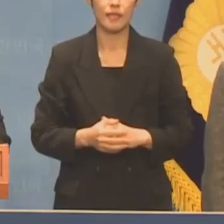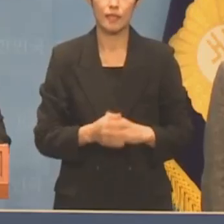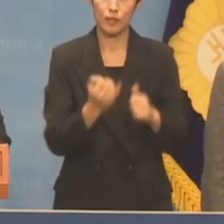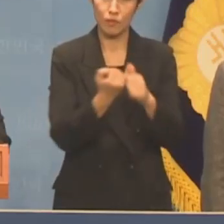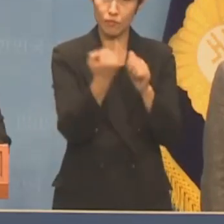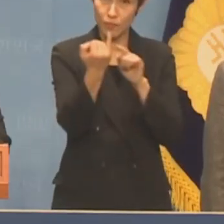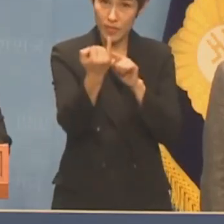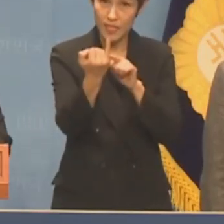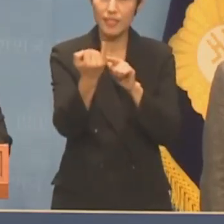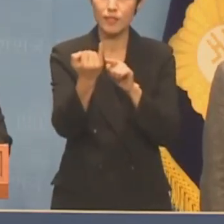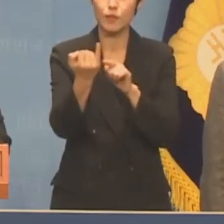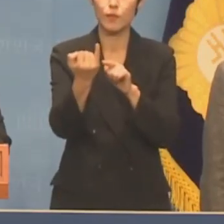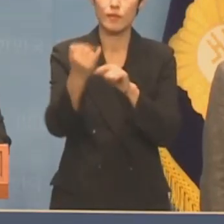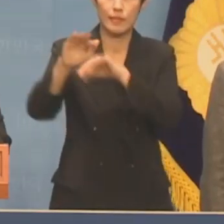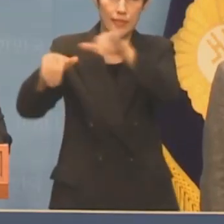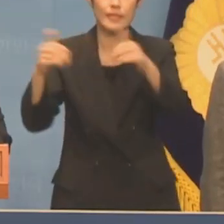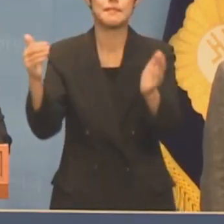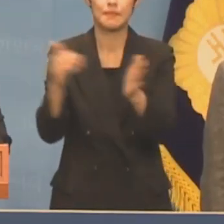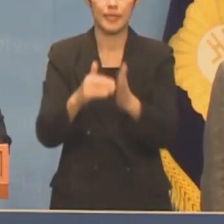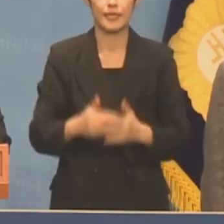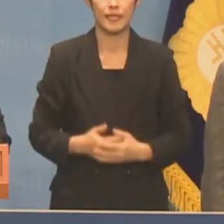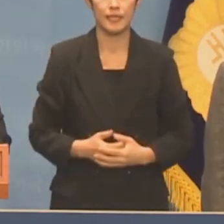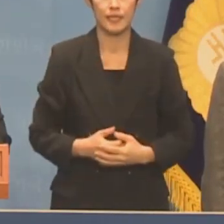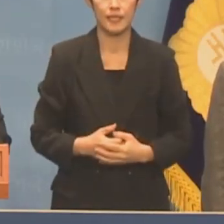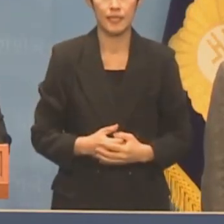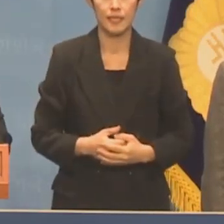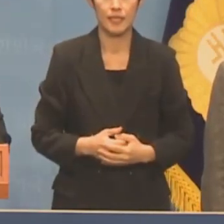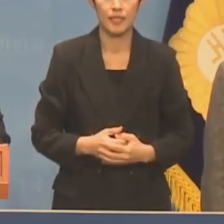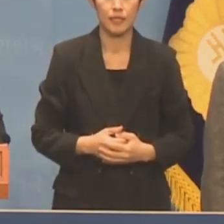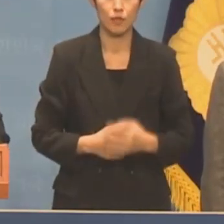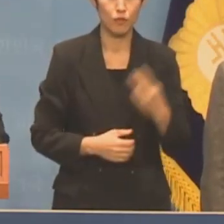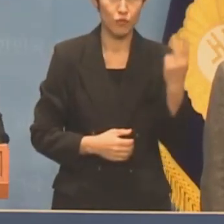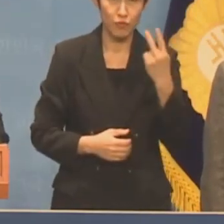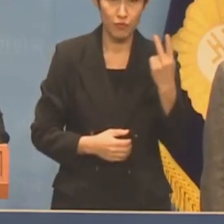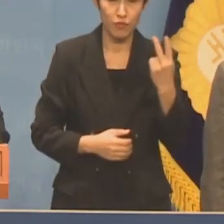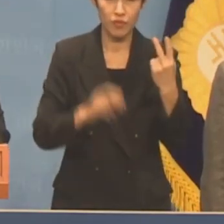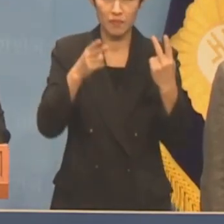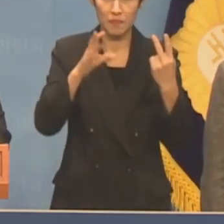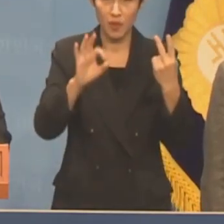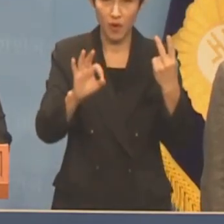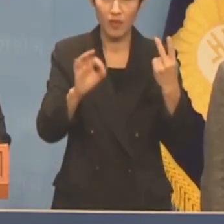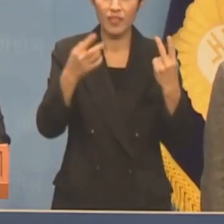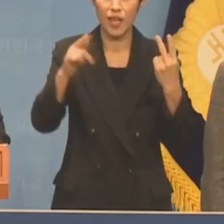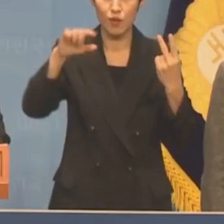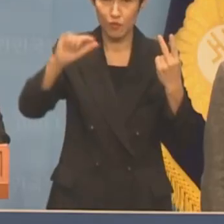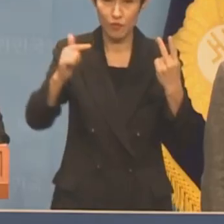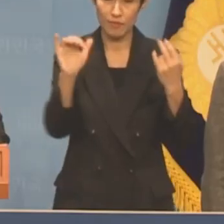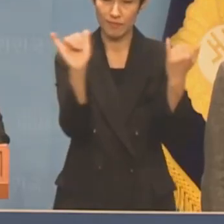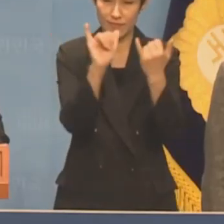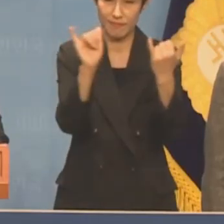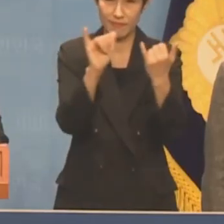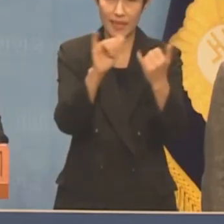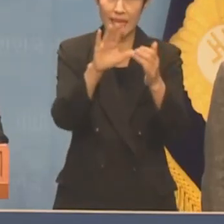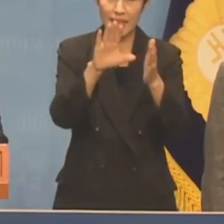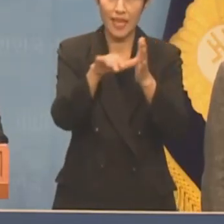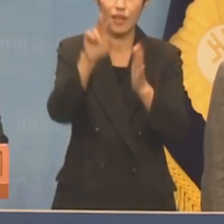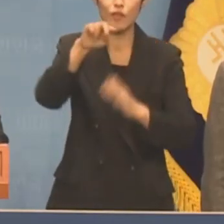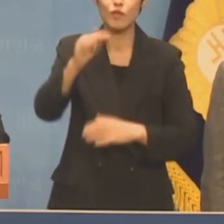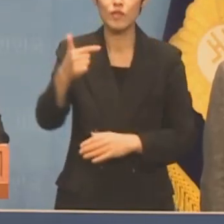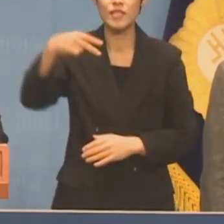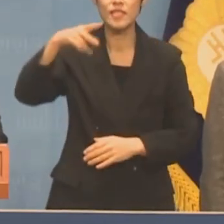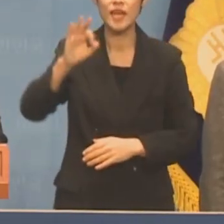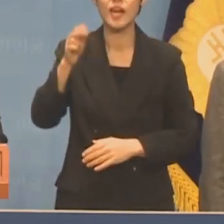뒷작업도 마무리했습니다. 그리고 그 둘이 명태균과 통화하는 과정에